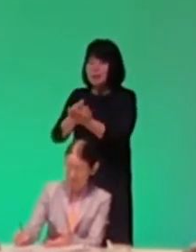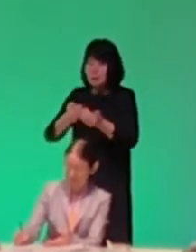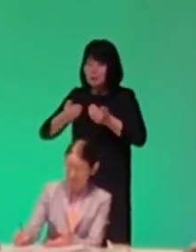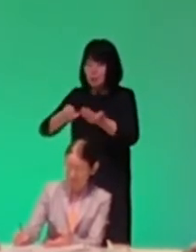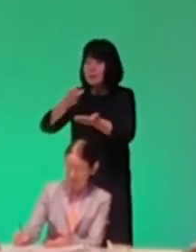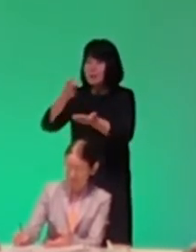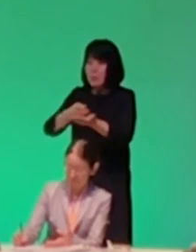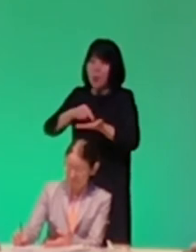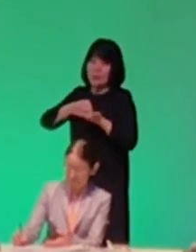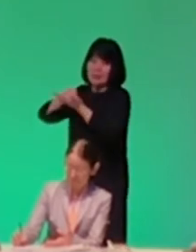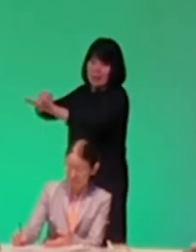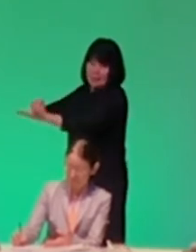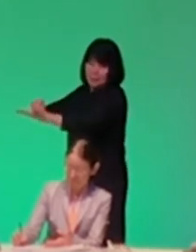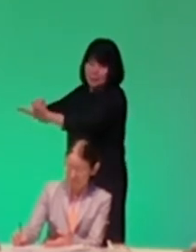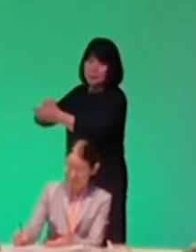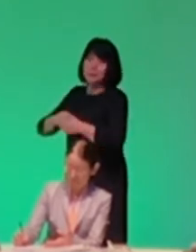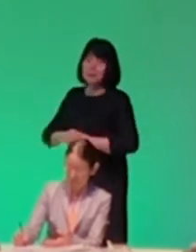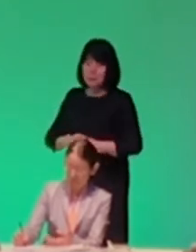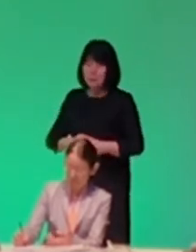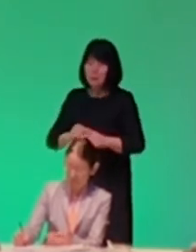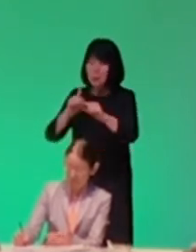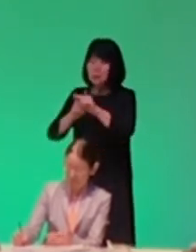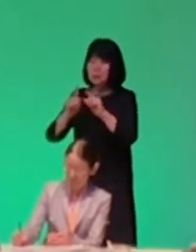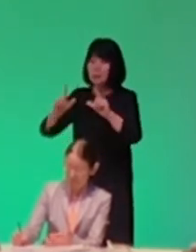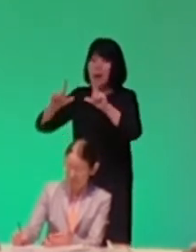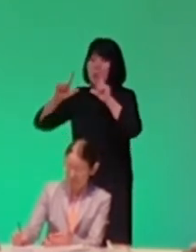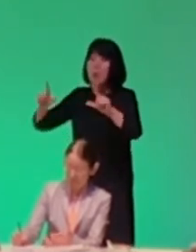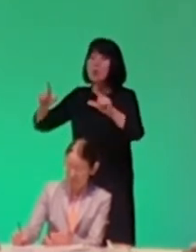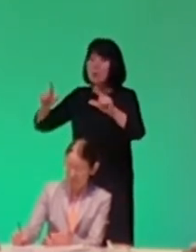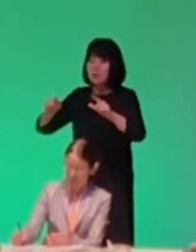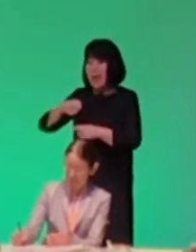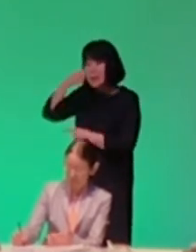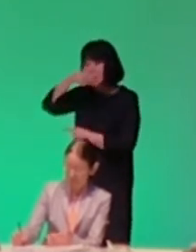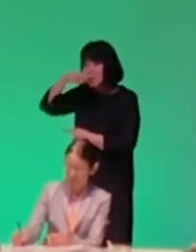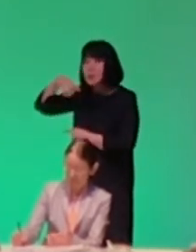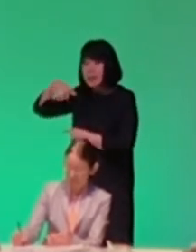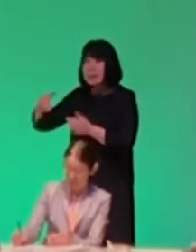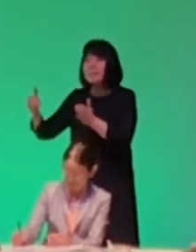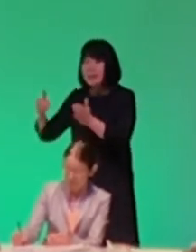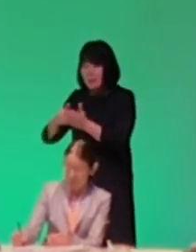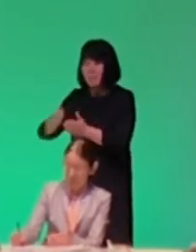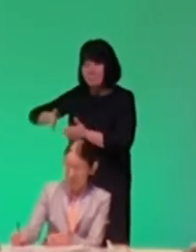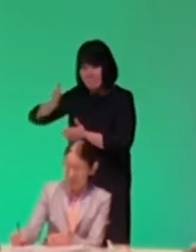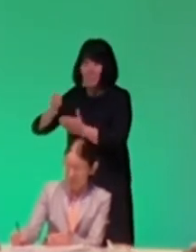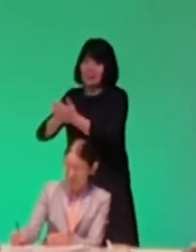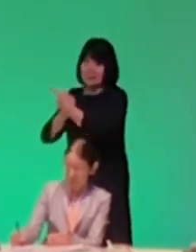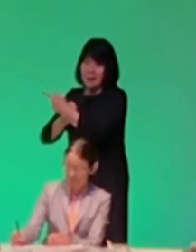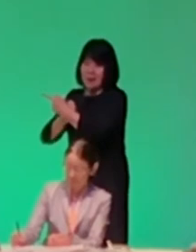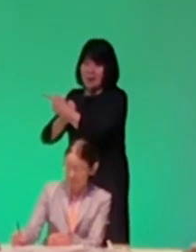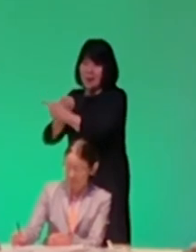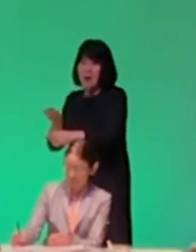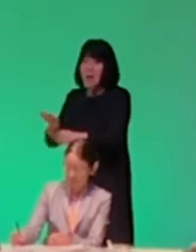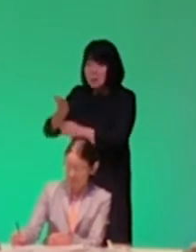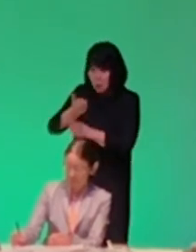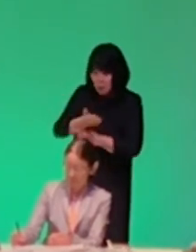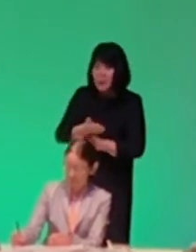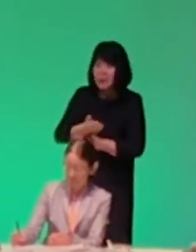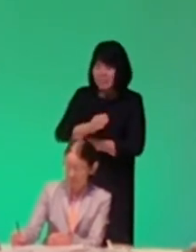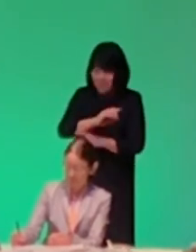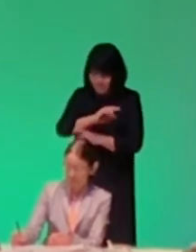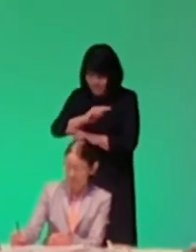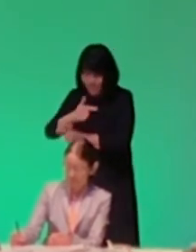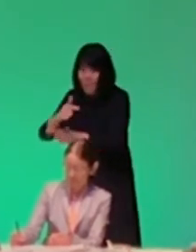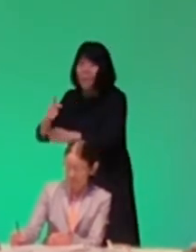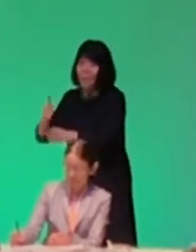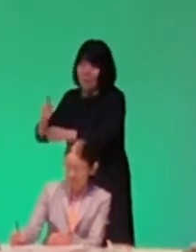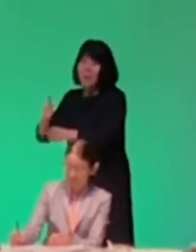というのを出しています。で、中間報告で衆議院のところまで成立しました。あとはまあいろいろもろもろの